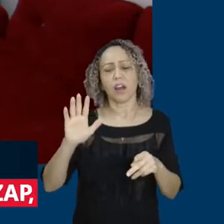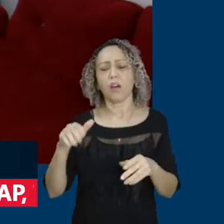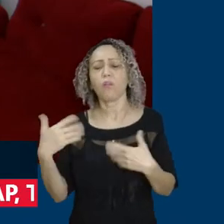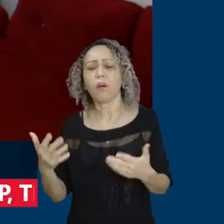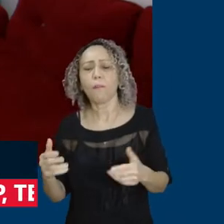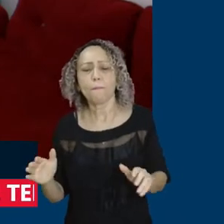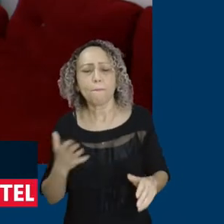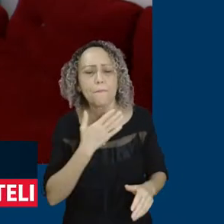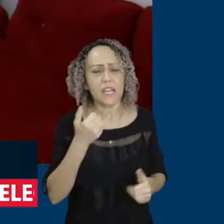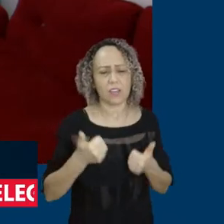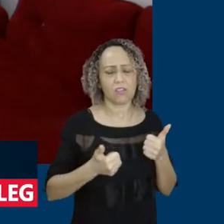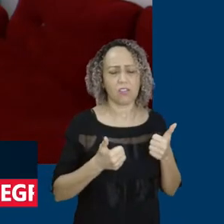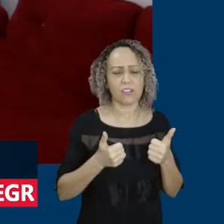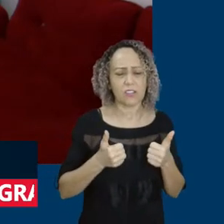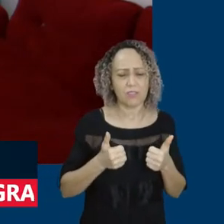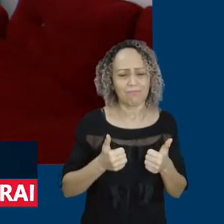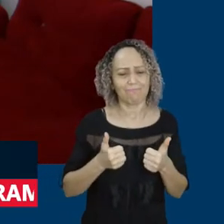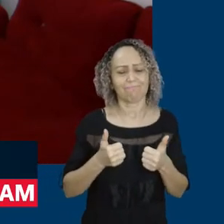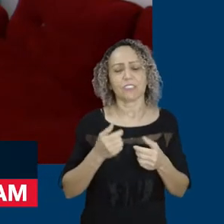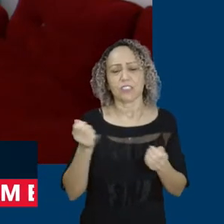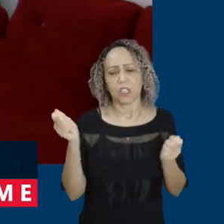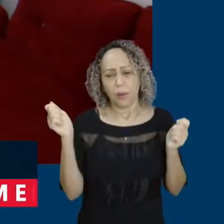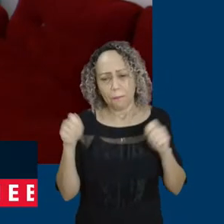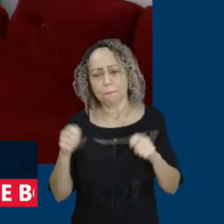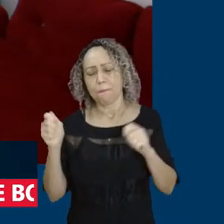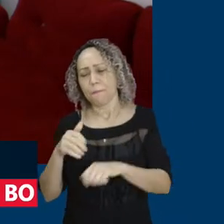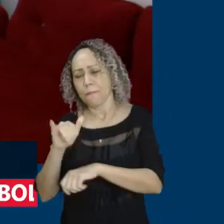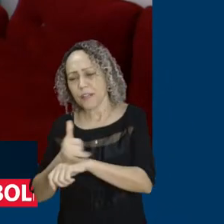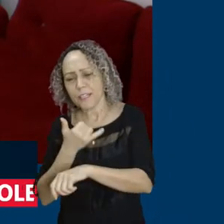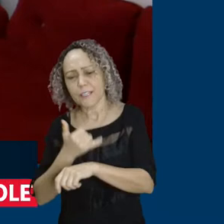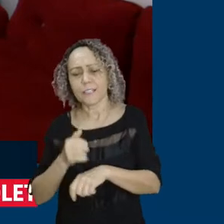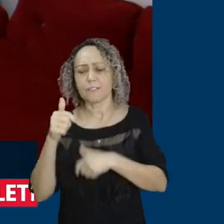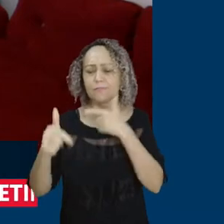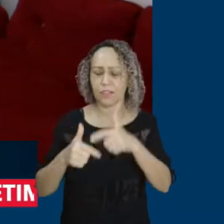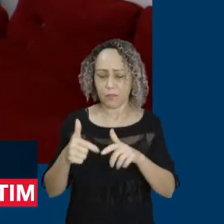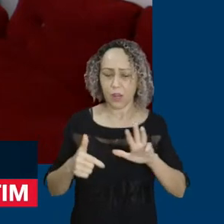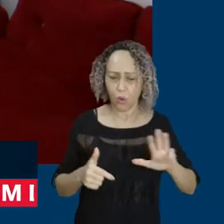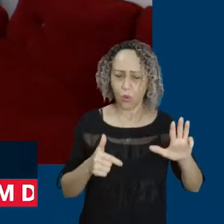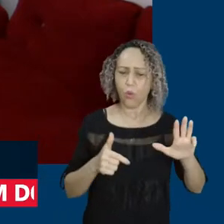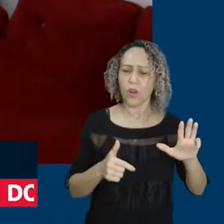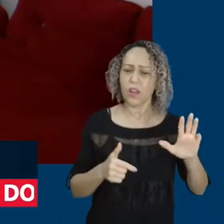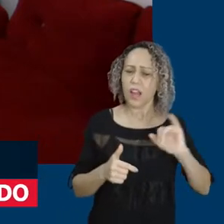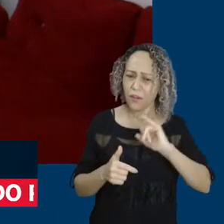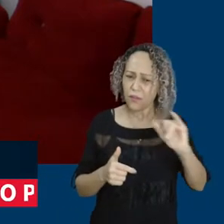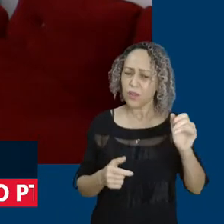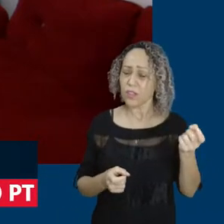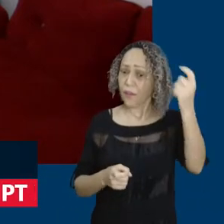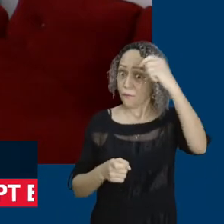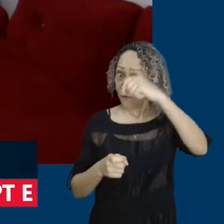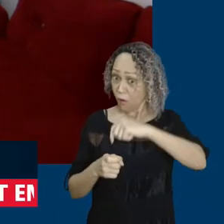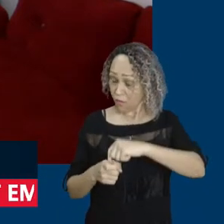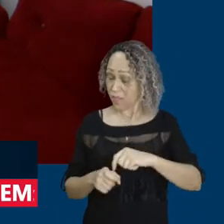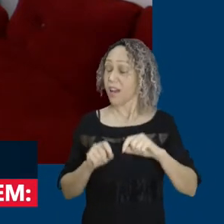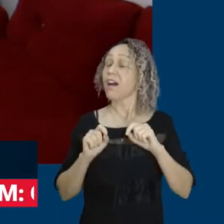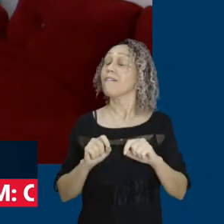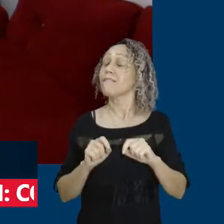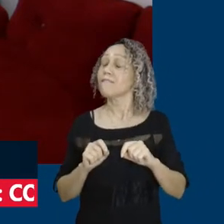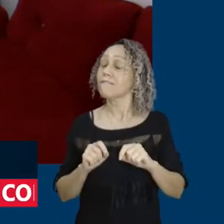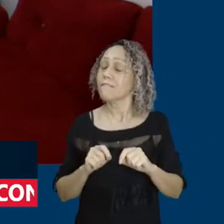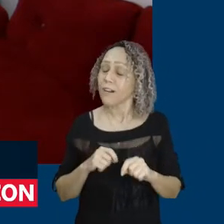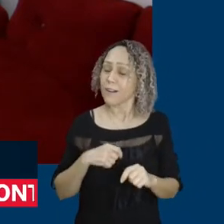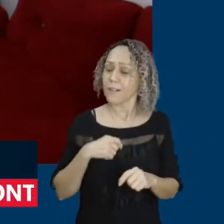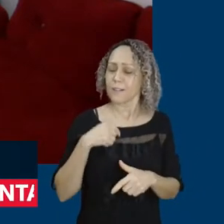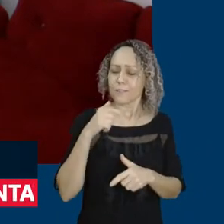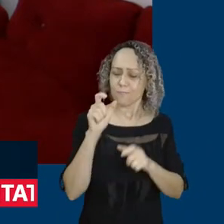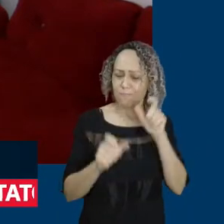de vida no país. O presidente Lula já avisou que, se ele voltar, ele vai devolver o poder de compra para a classe trabalhadora,